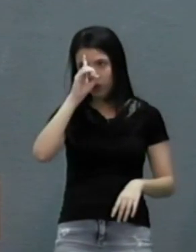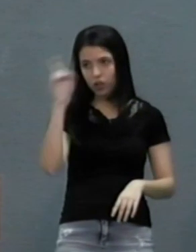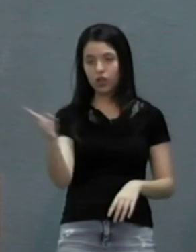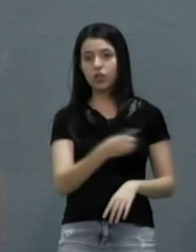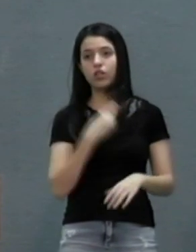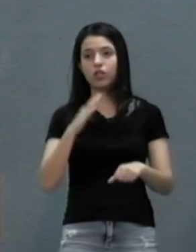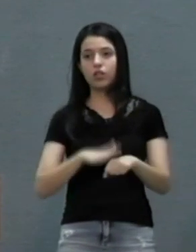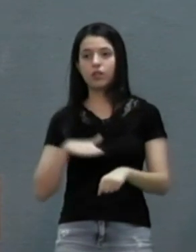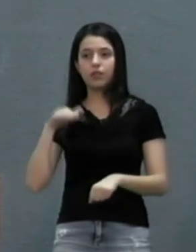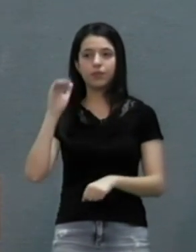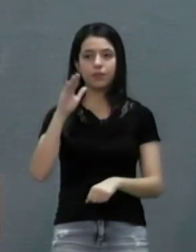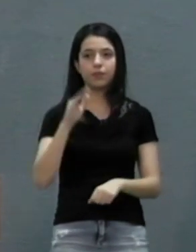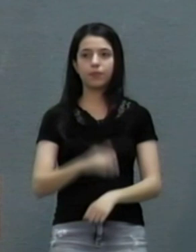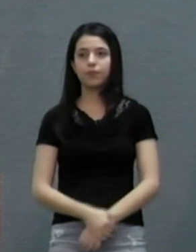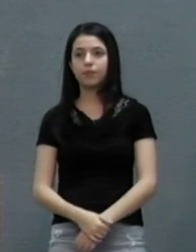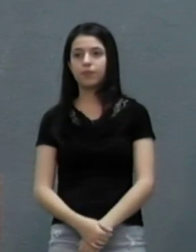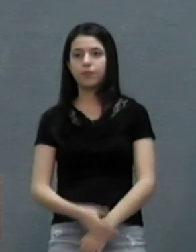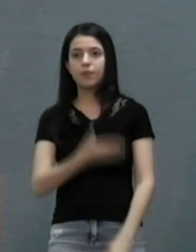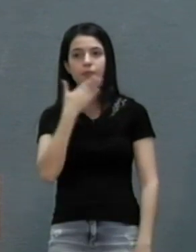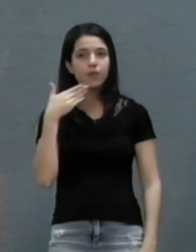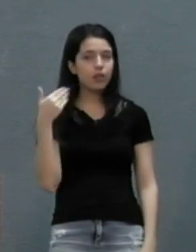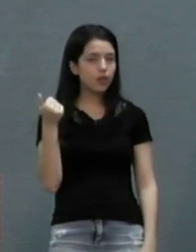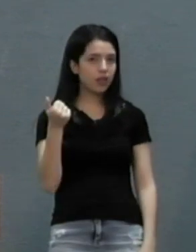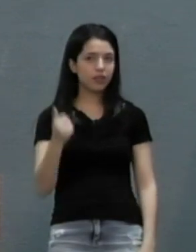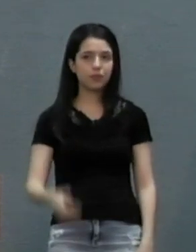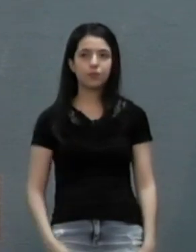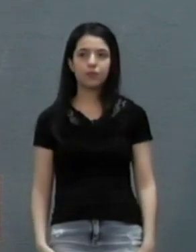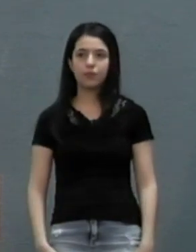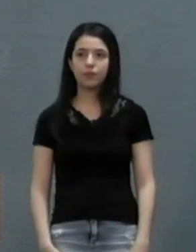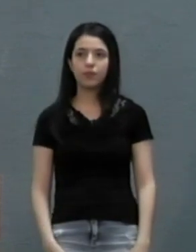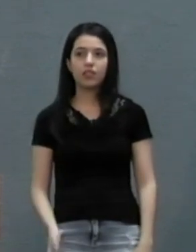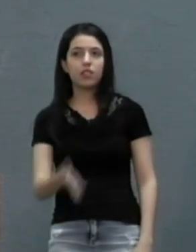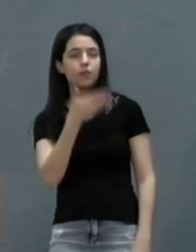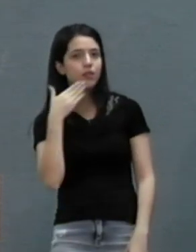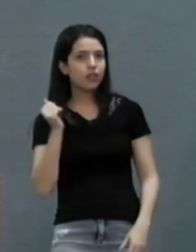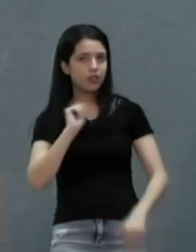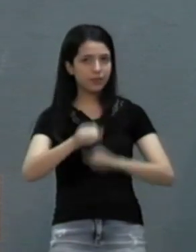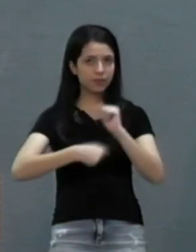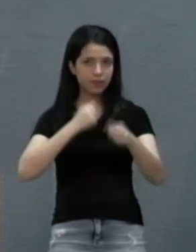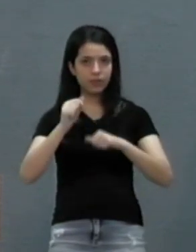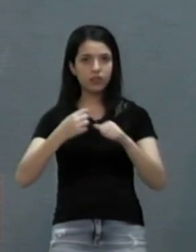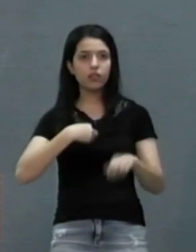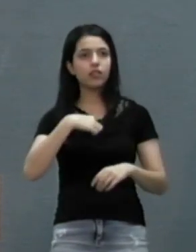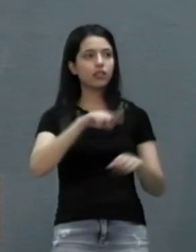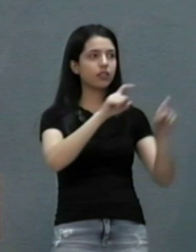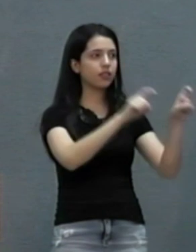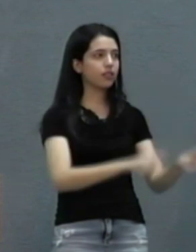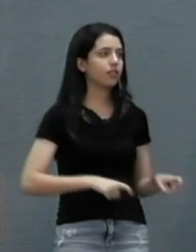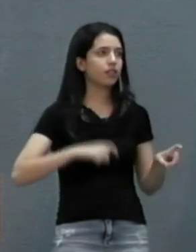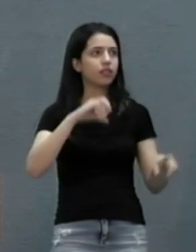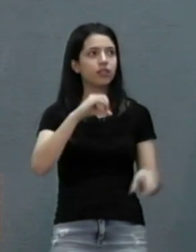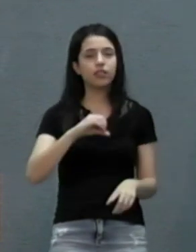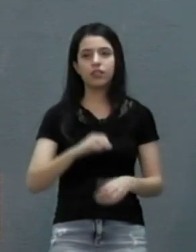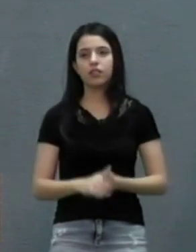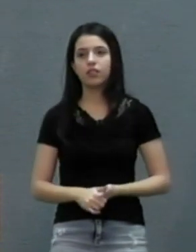E falar em avanço dentro da administração, eu estive essa semana na linha 9, a linha 9